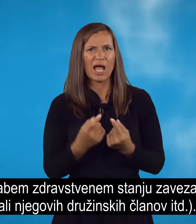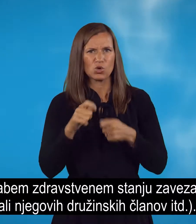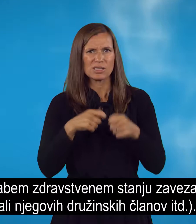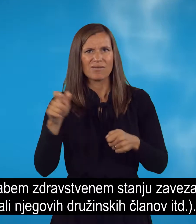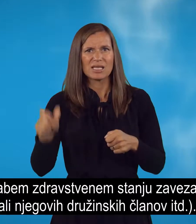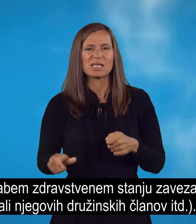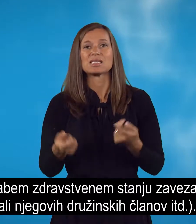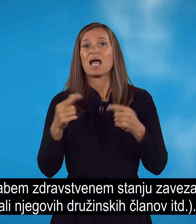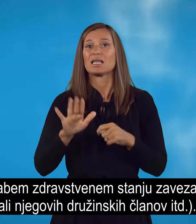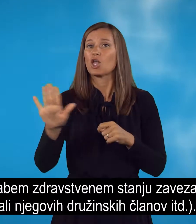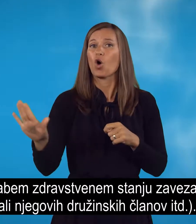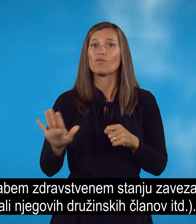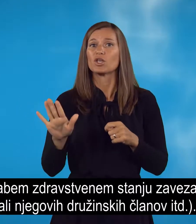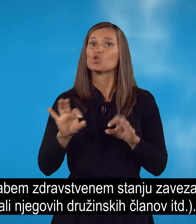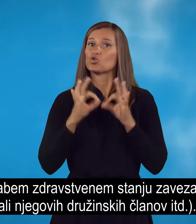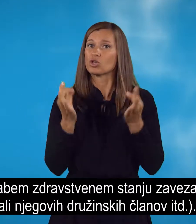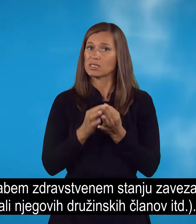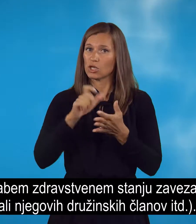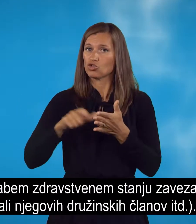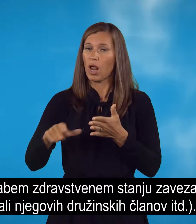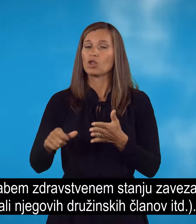ali njegovih družinskih članov in tako dalje.